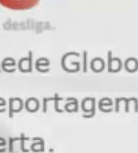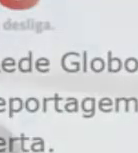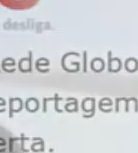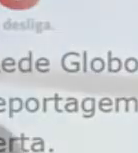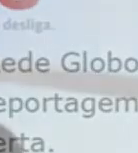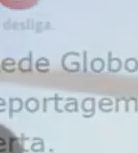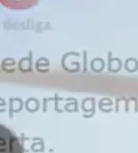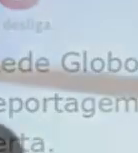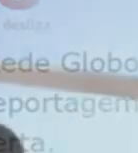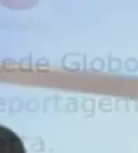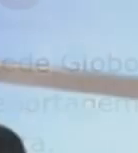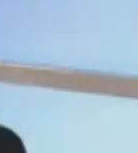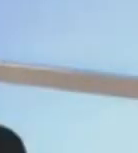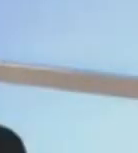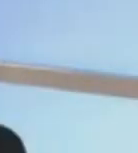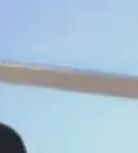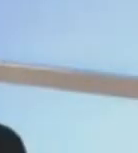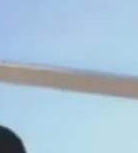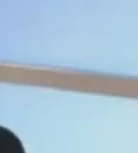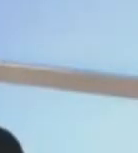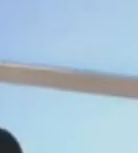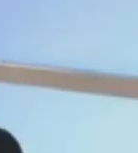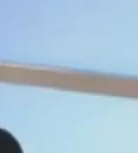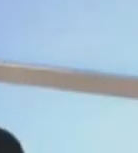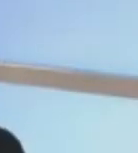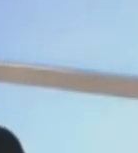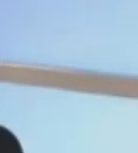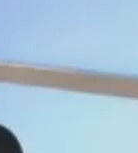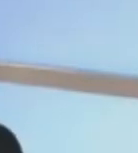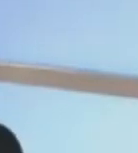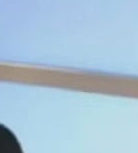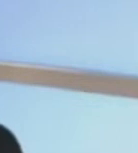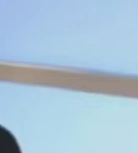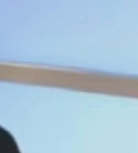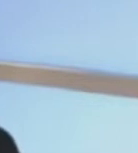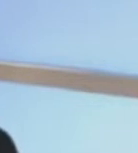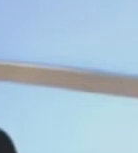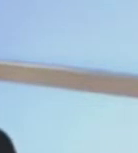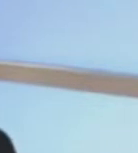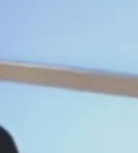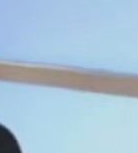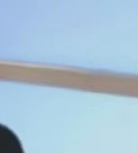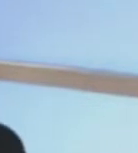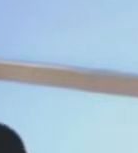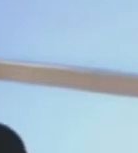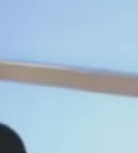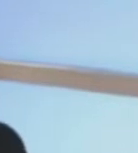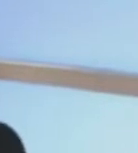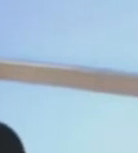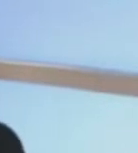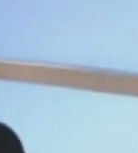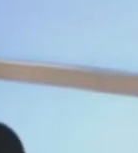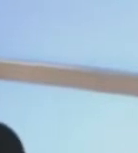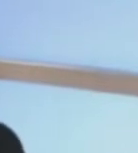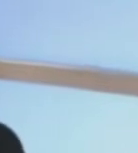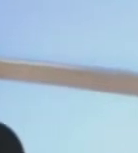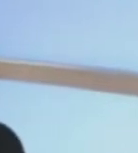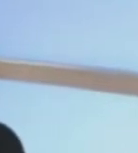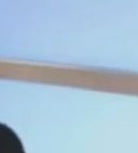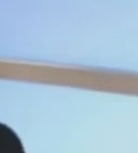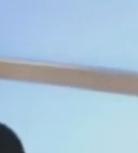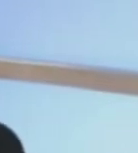Comer ou não comer transgênicos? Bom, na França, uma pesquisa que acaba de ser divulgada mostra que um milho